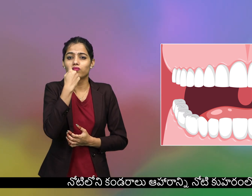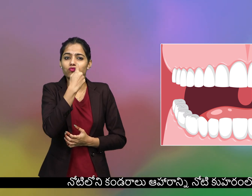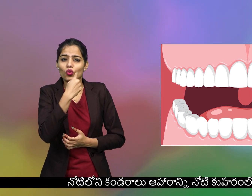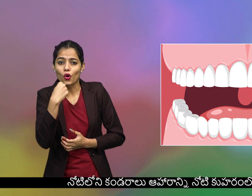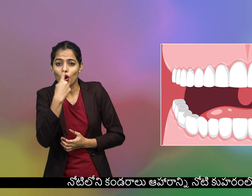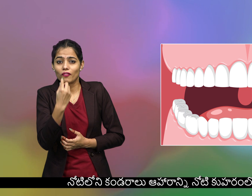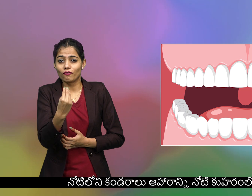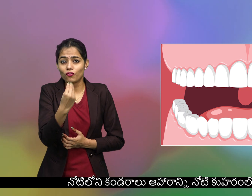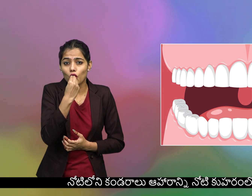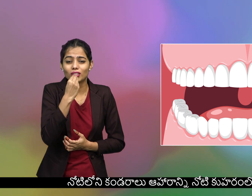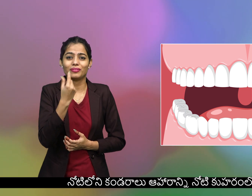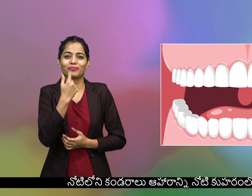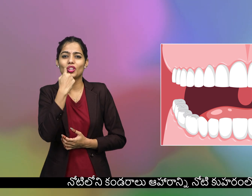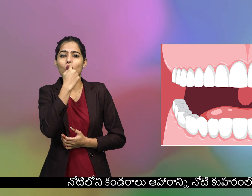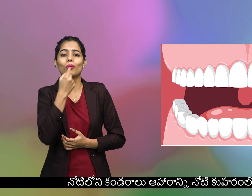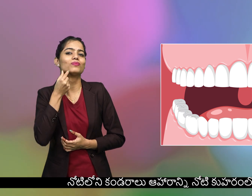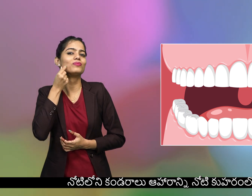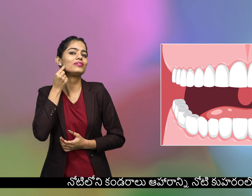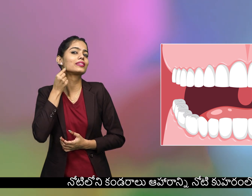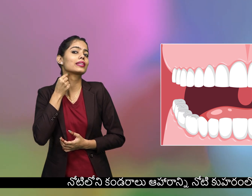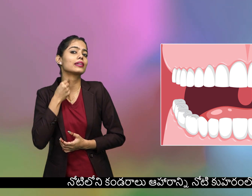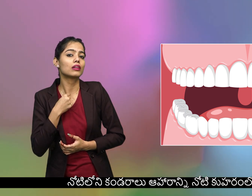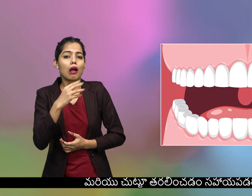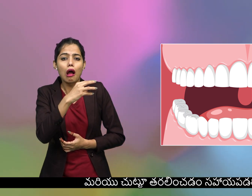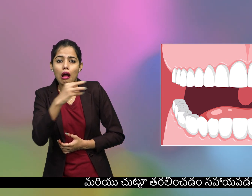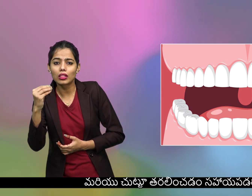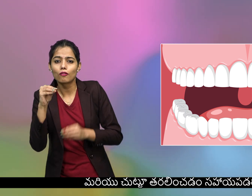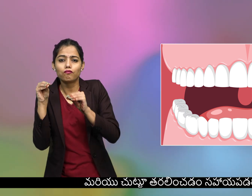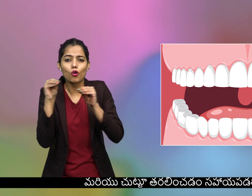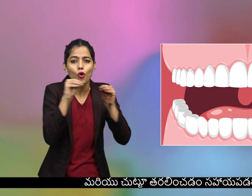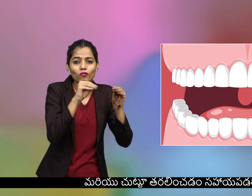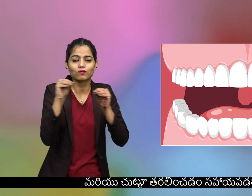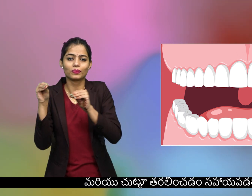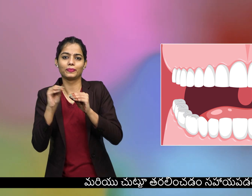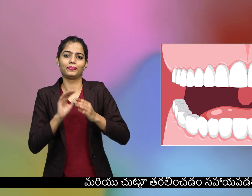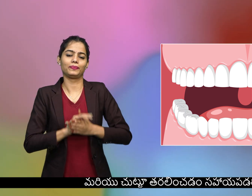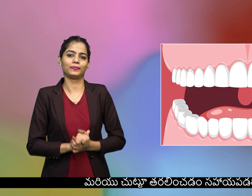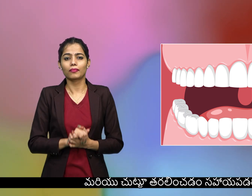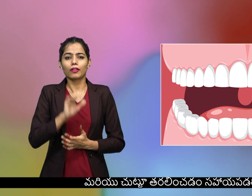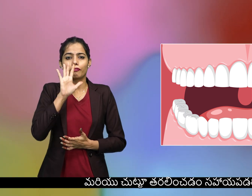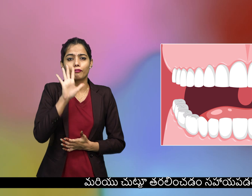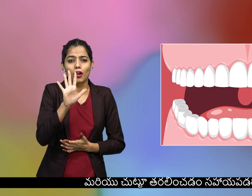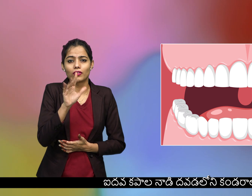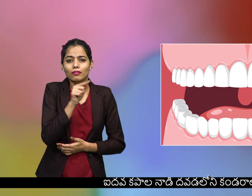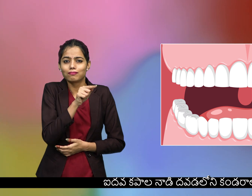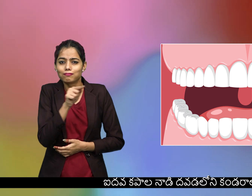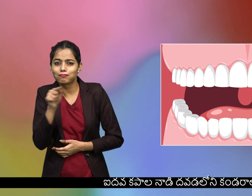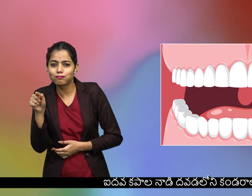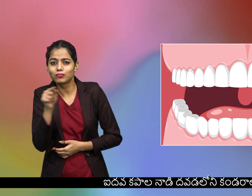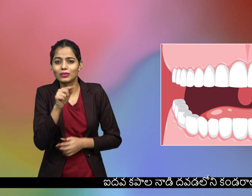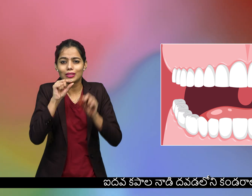సహాయపడతాయి. నోటిలోని కండరాలు ఆహారాన్ని నోటి కుహరంలోకి నెట్టడం మరియు చుట్టూ తరలించడం సహాయపడతాయి.